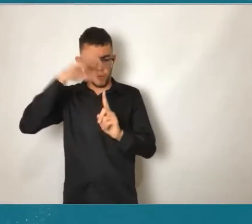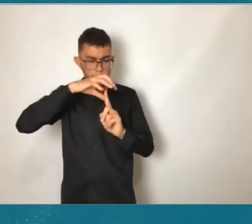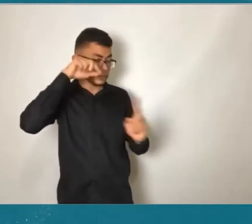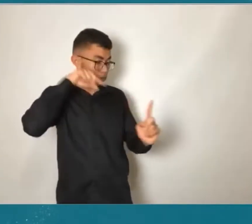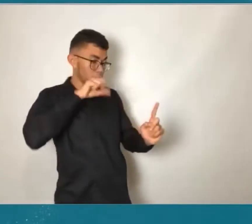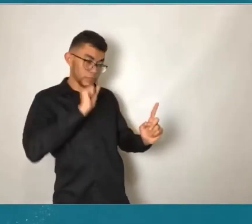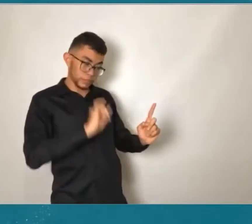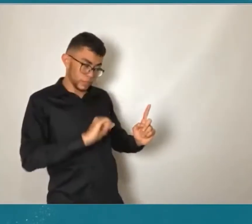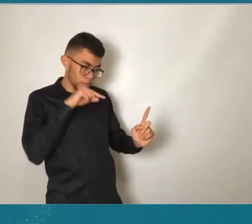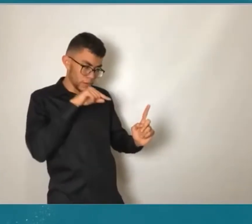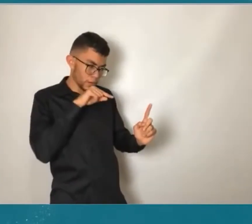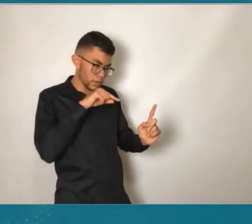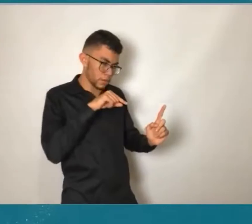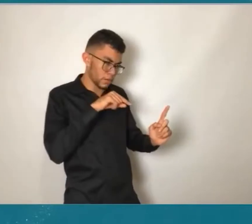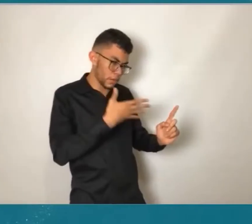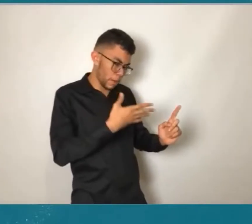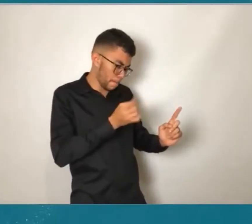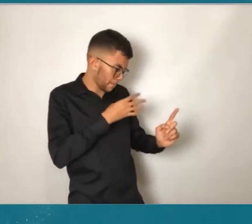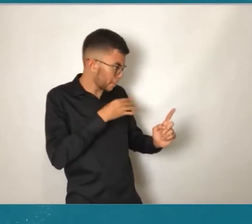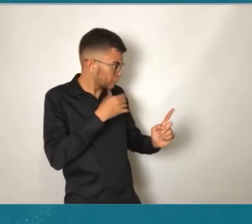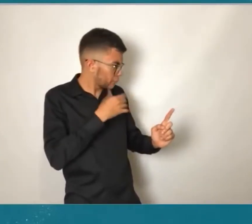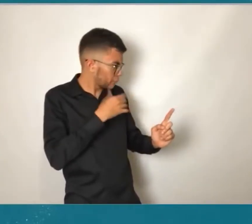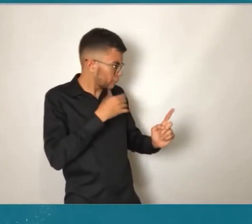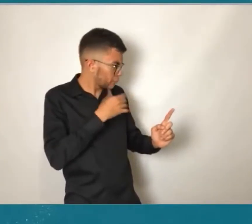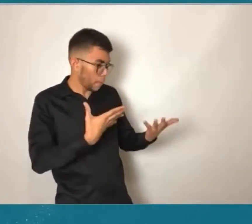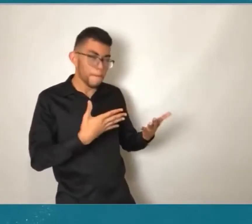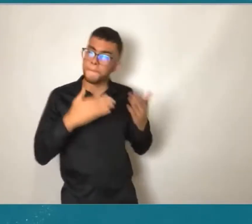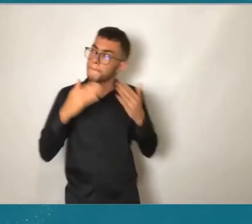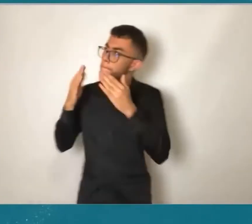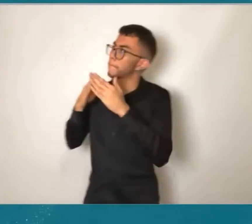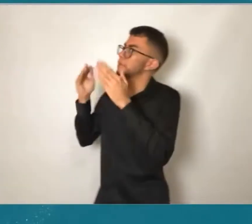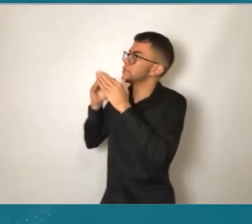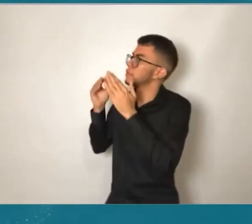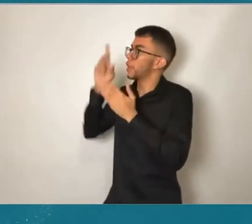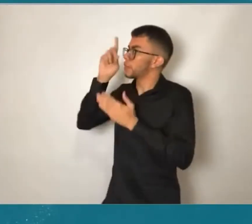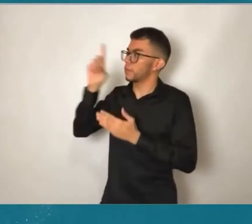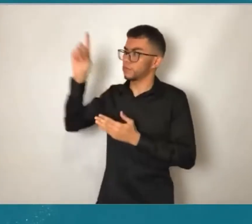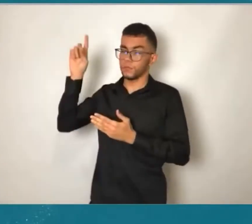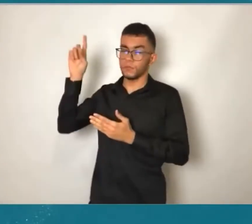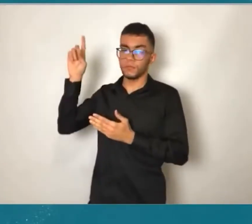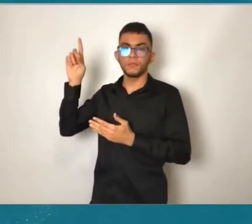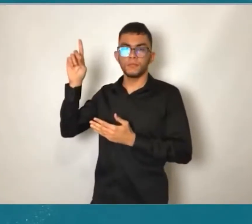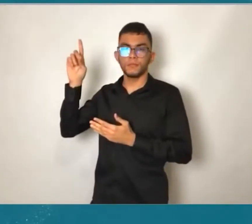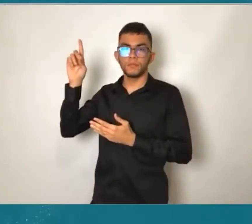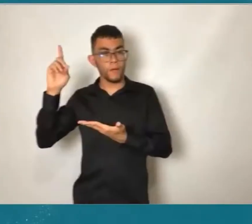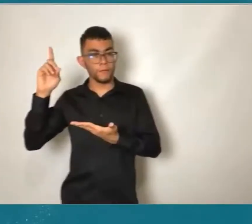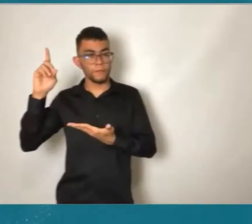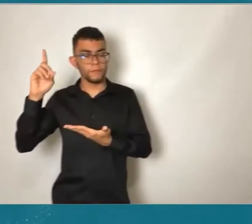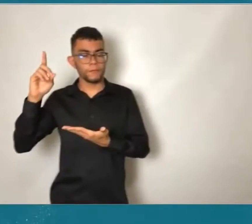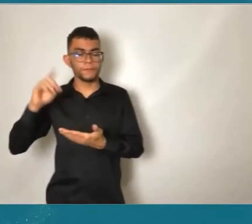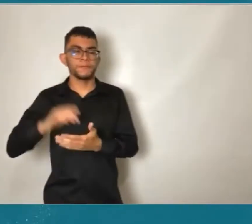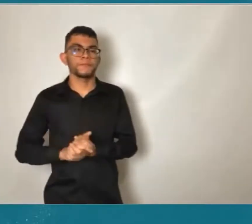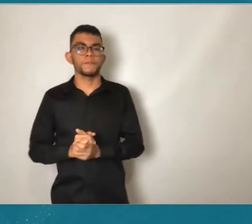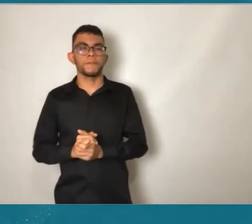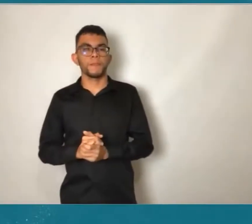Emanuel. Ele comerá manteiga e mel quando souber desprezar o mal e o escolher o bem.